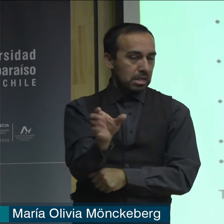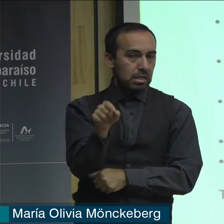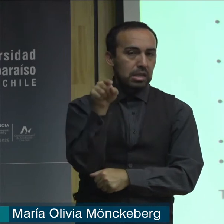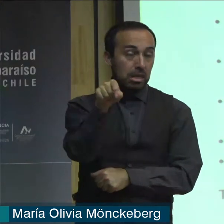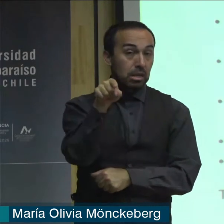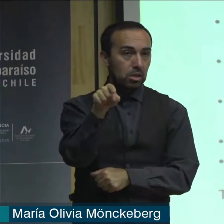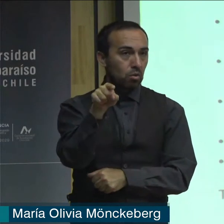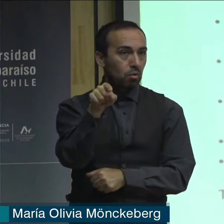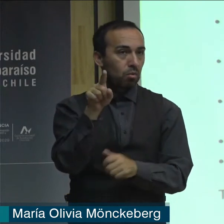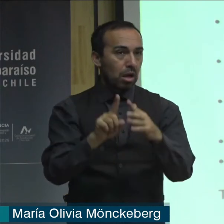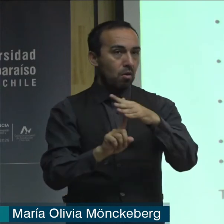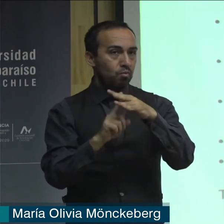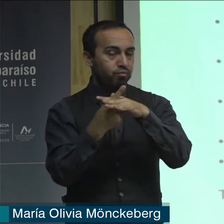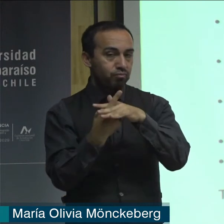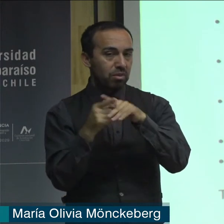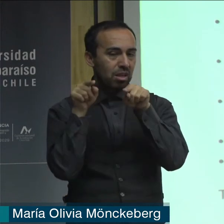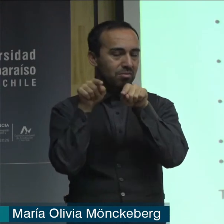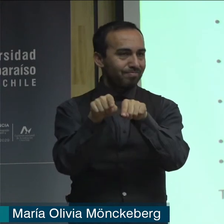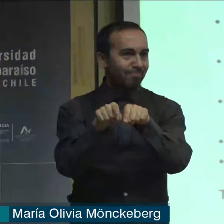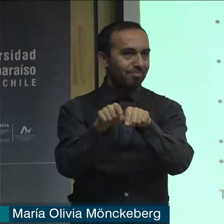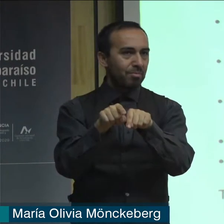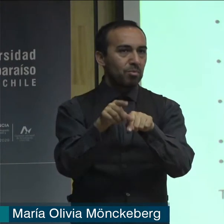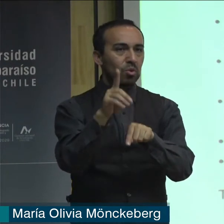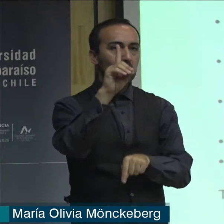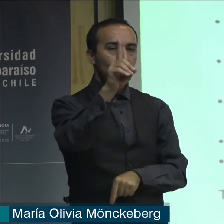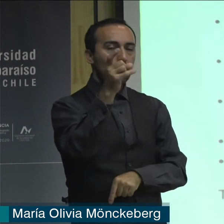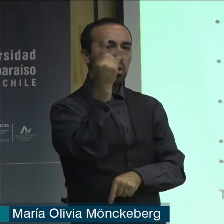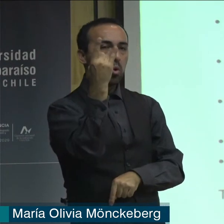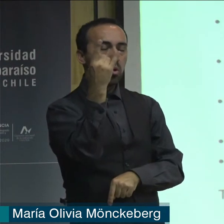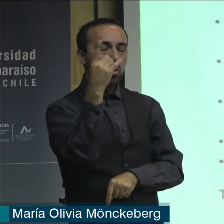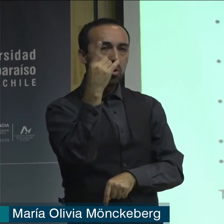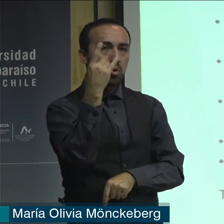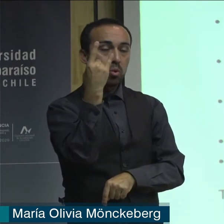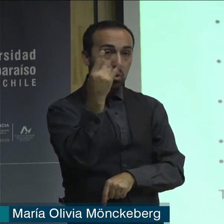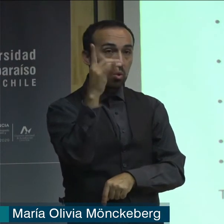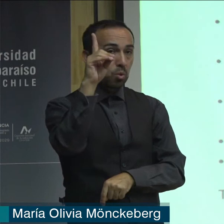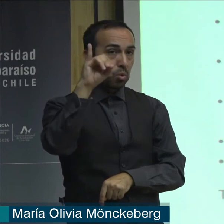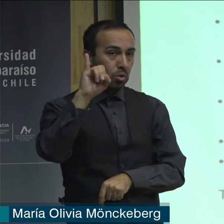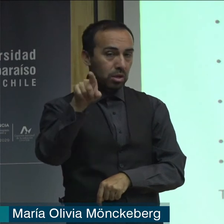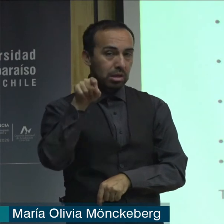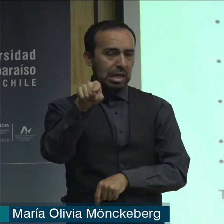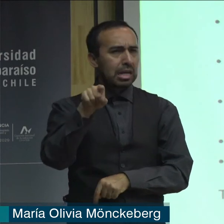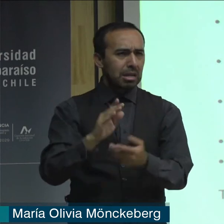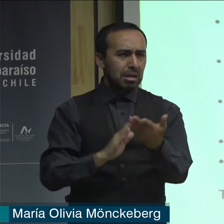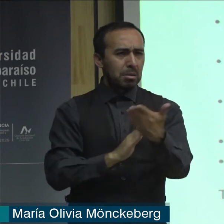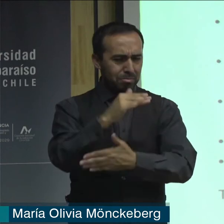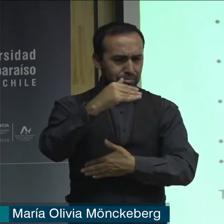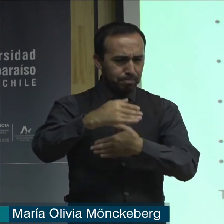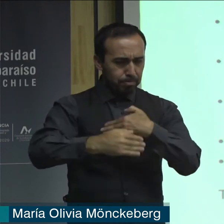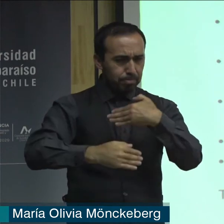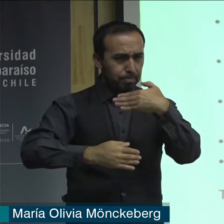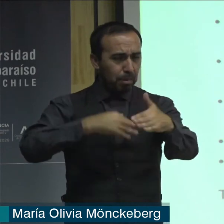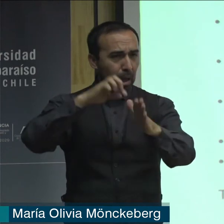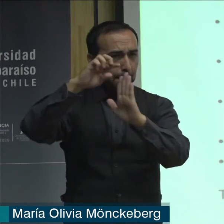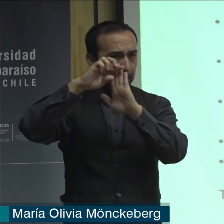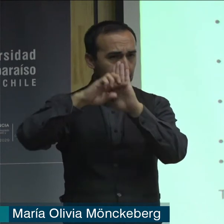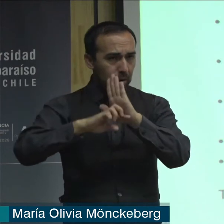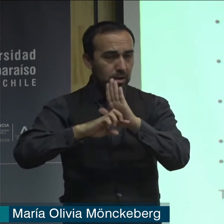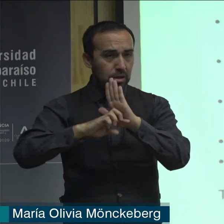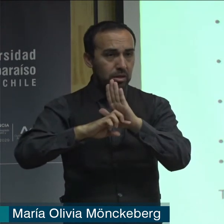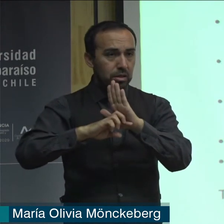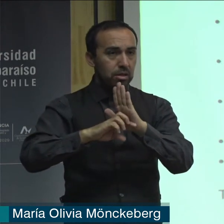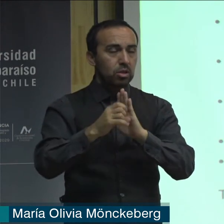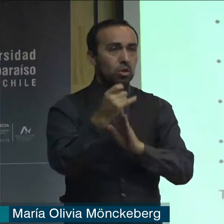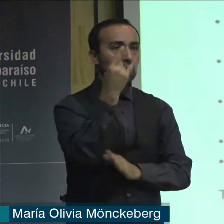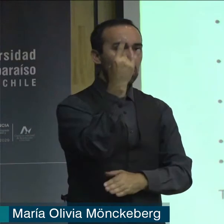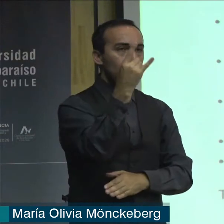de la udi uno de los que puso en marcha en los 80 el proyecto de udipolar